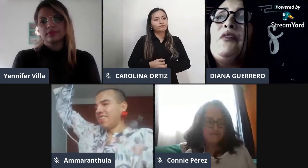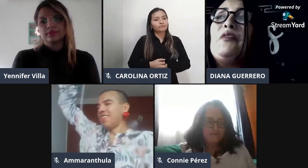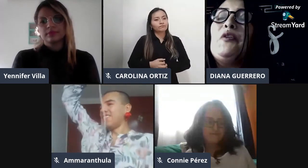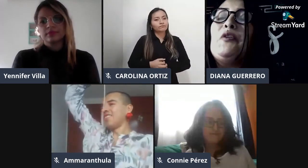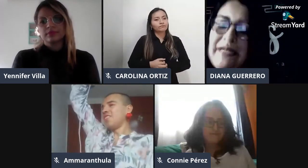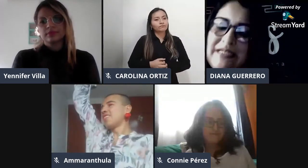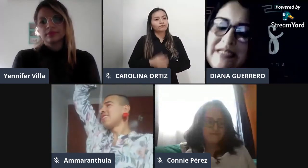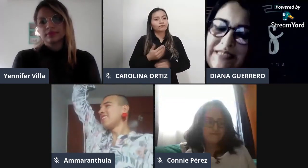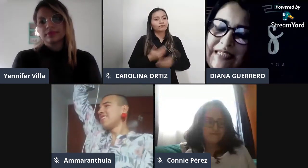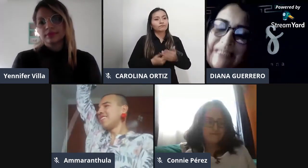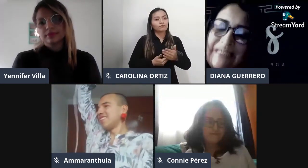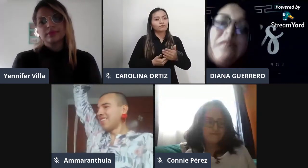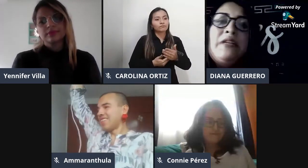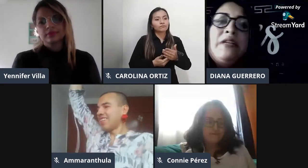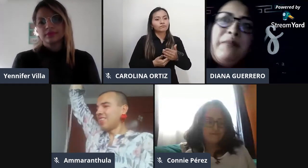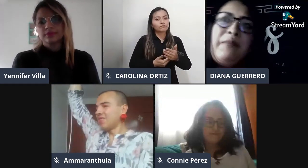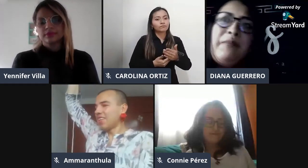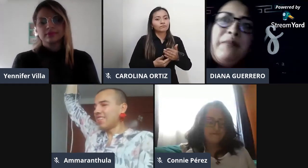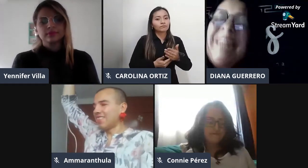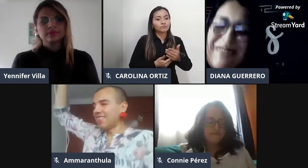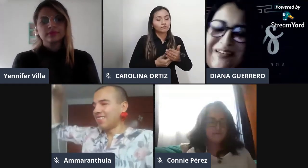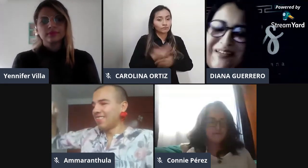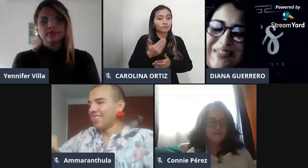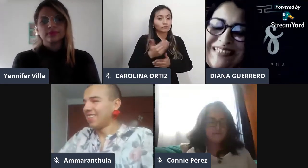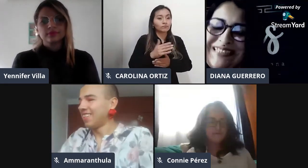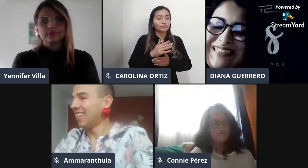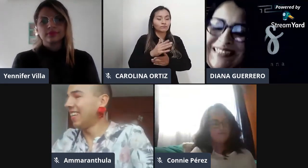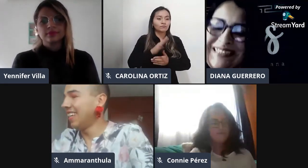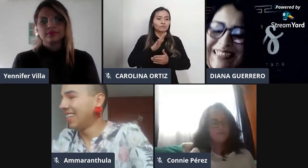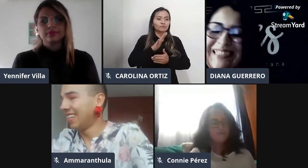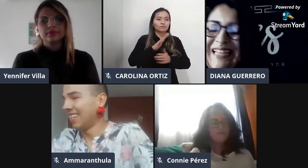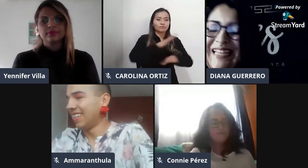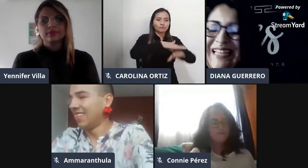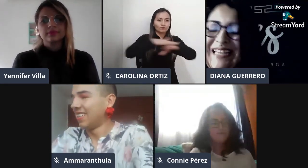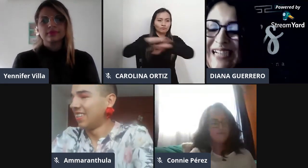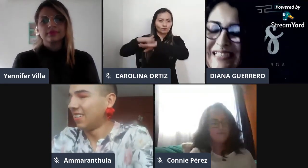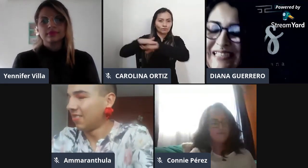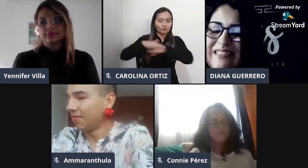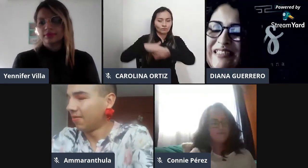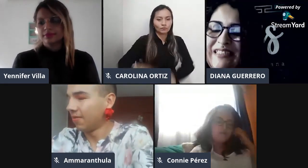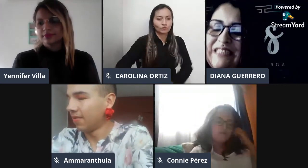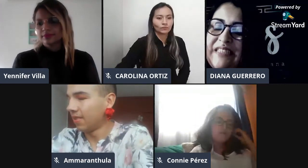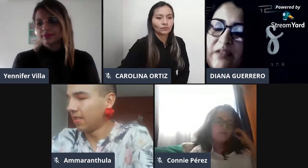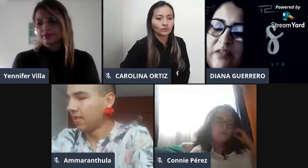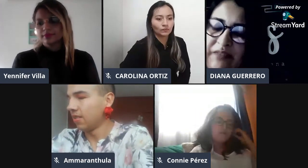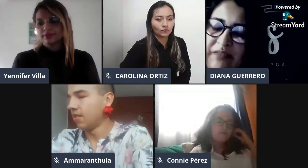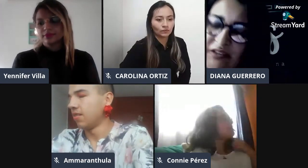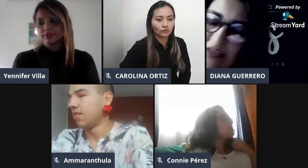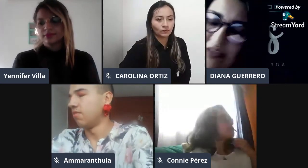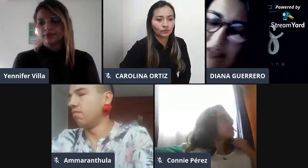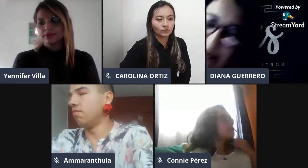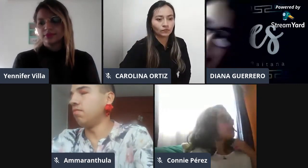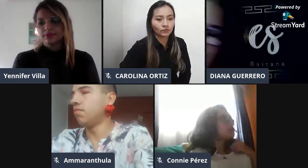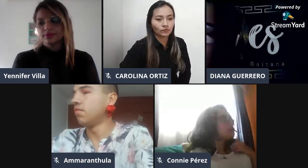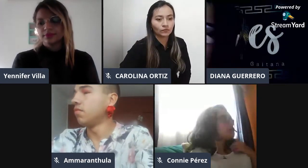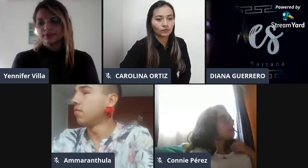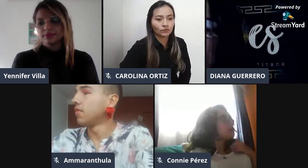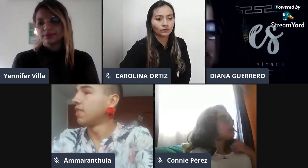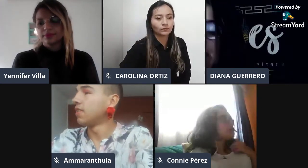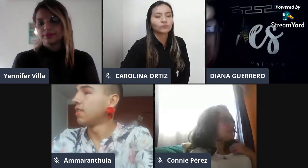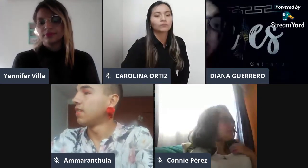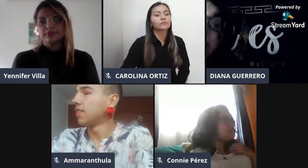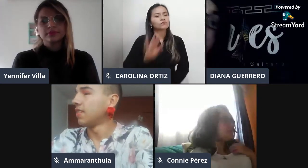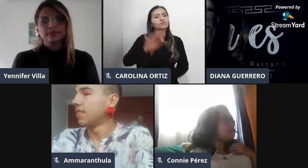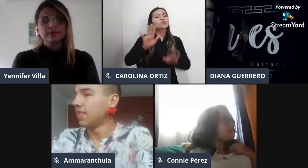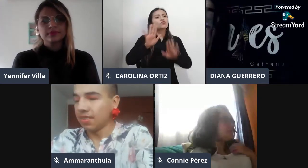junto con mis compañeras en, bueno, y el tema de hoy es entre la calle y el encierro, reflexiones sobre la pandemia